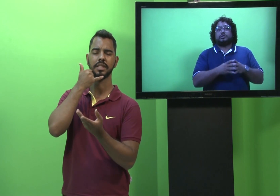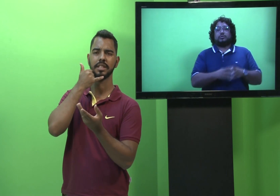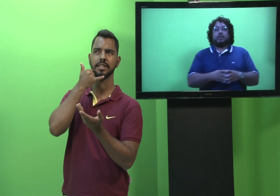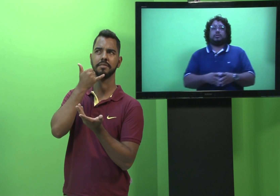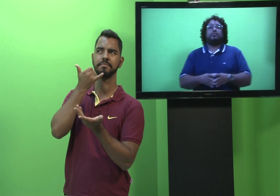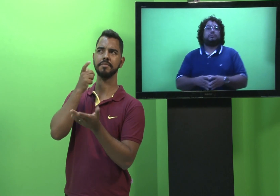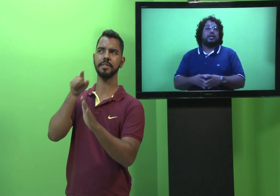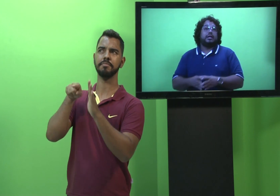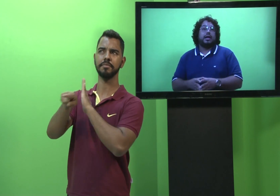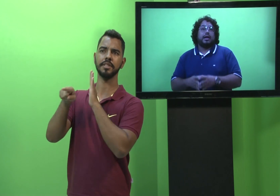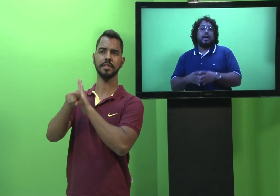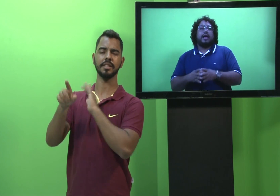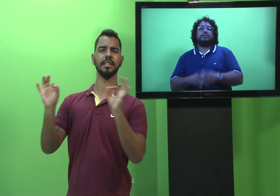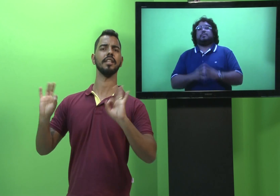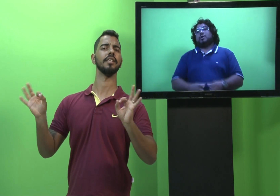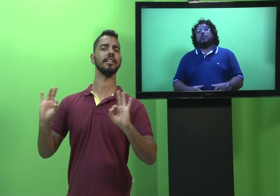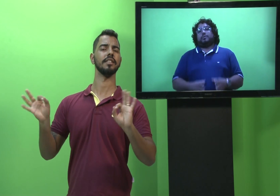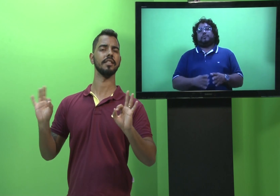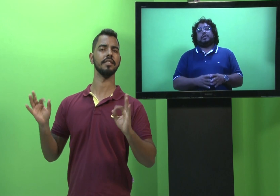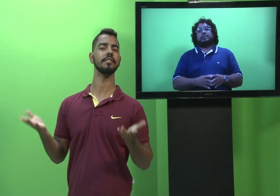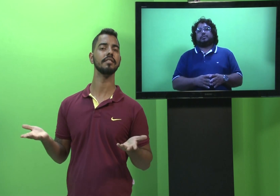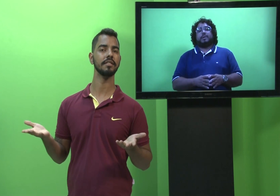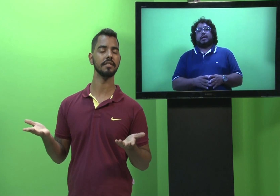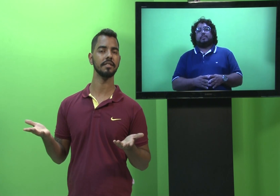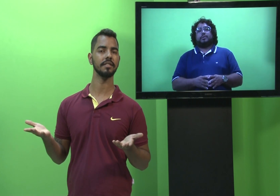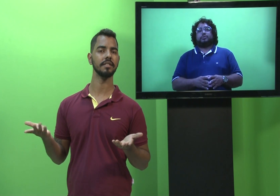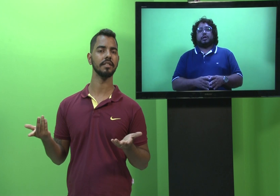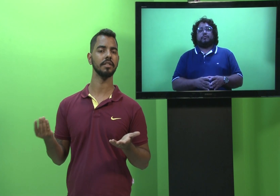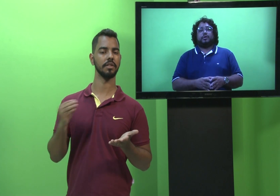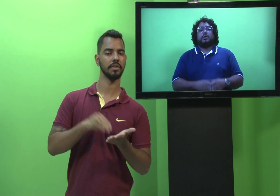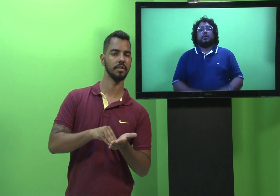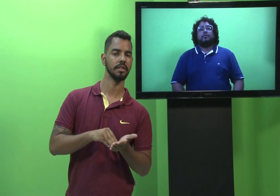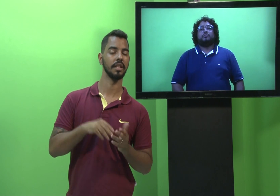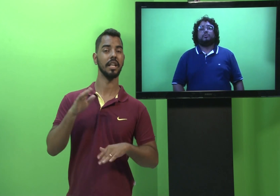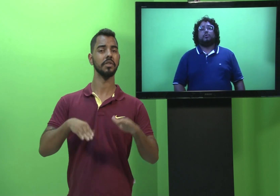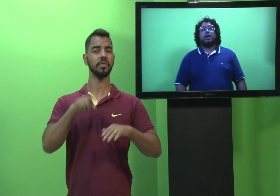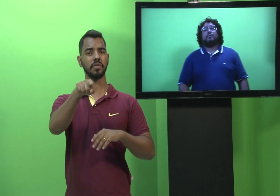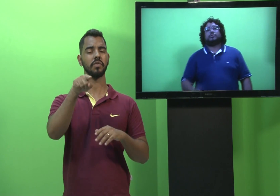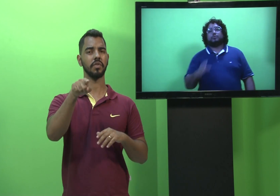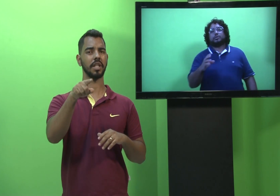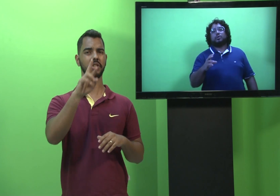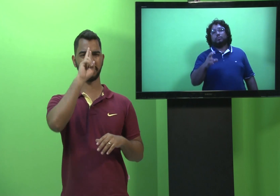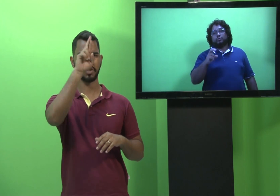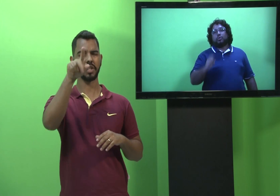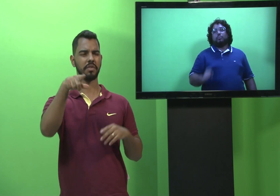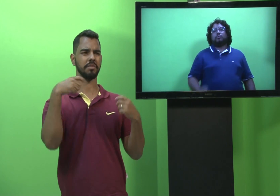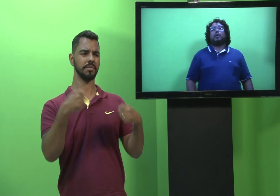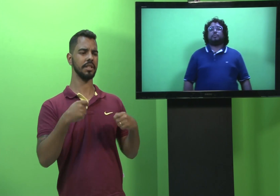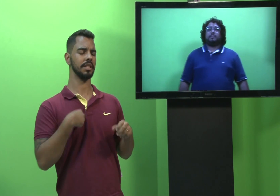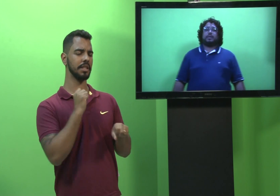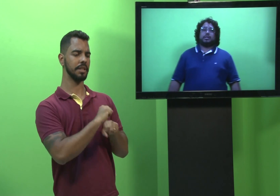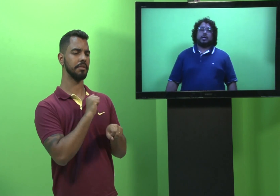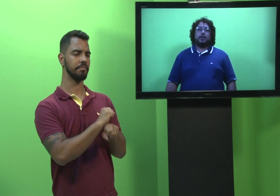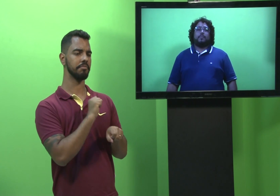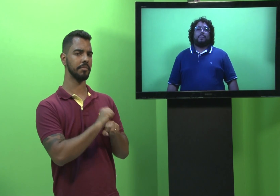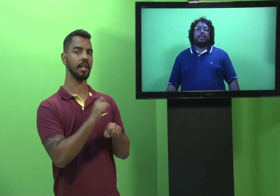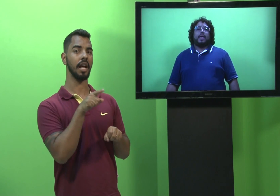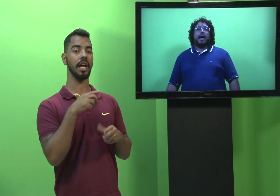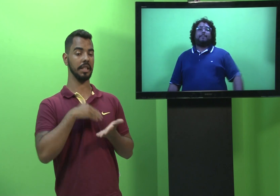da situação não seria esta a melhor providência esperada pelo chefe. Vamos simular uma situação muito comum no âmbito empresarial.